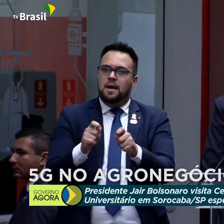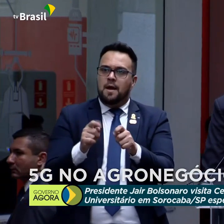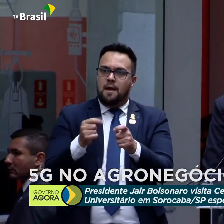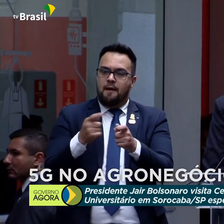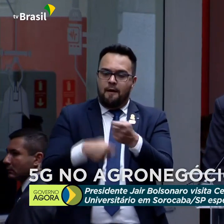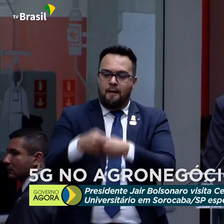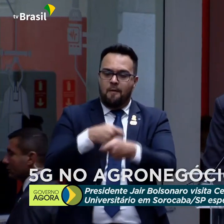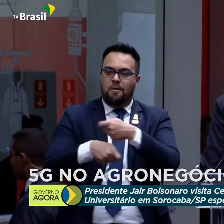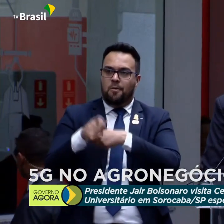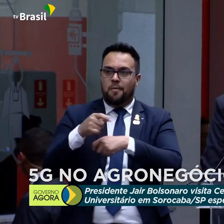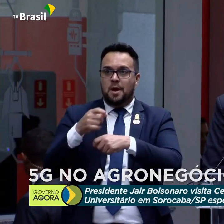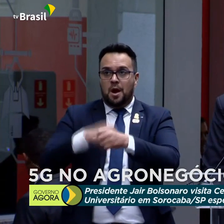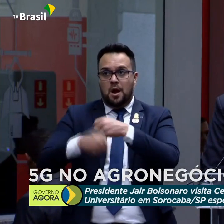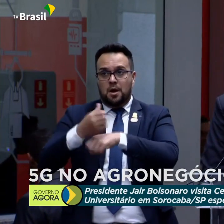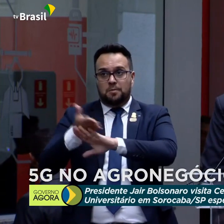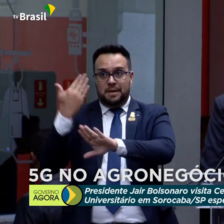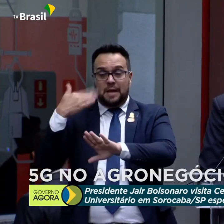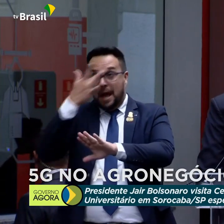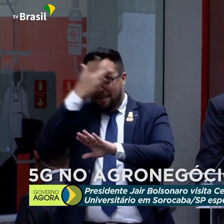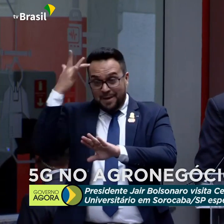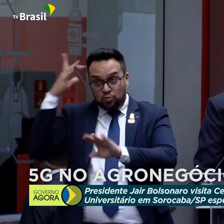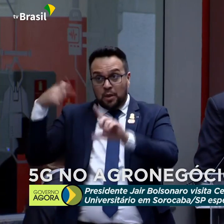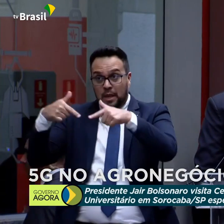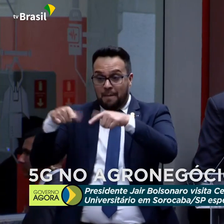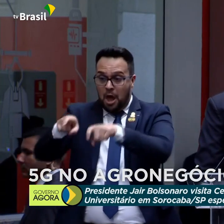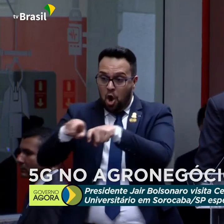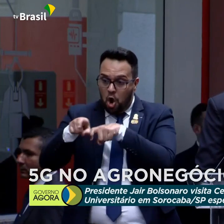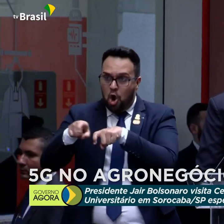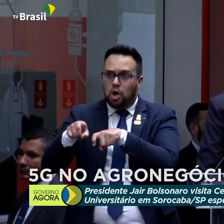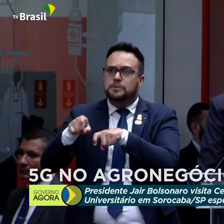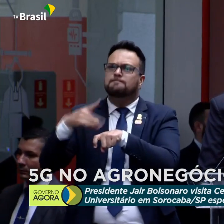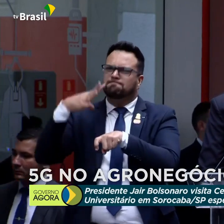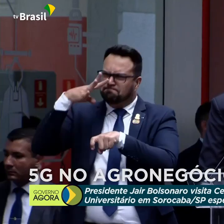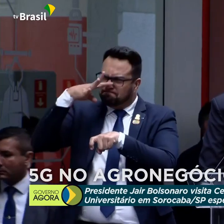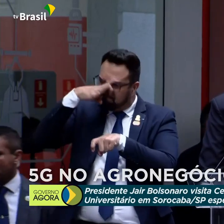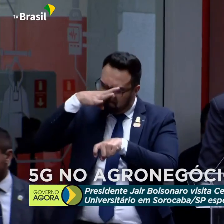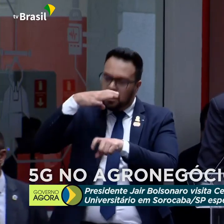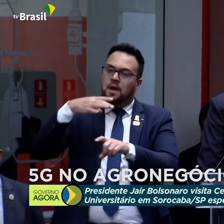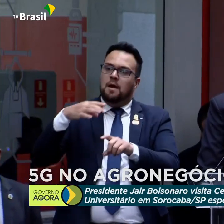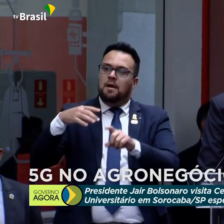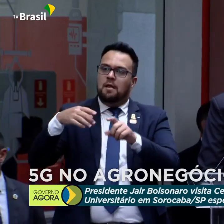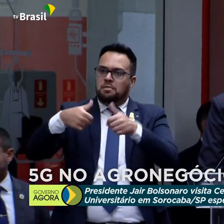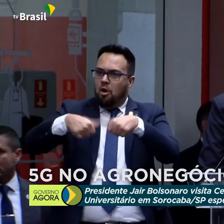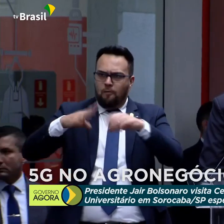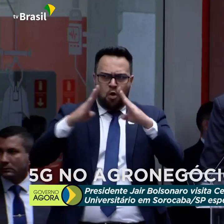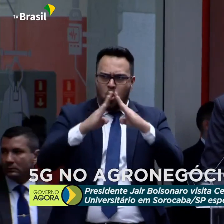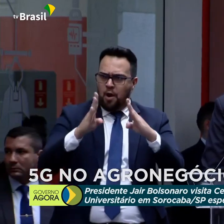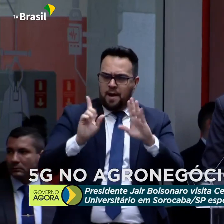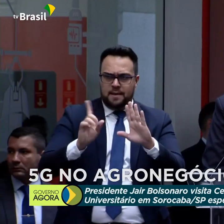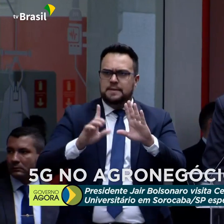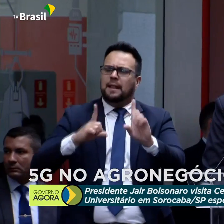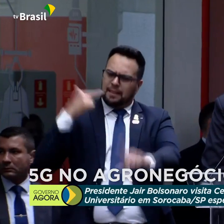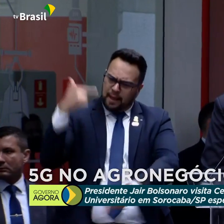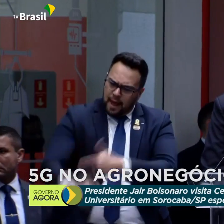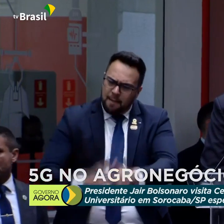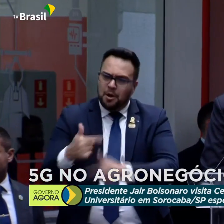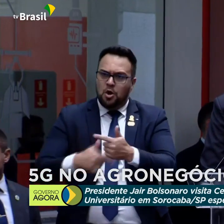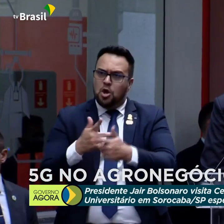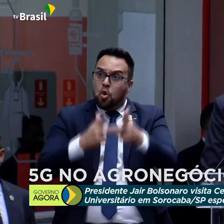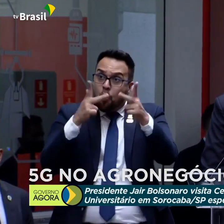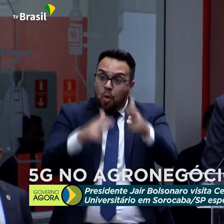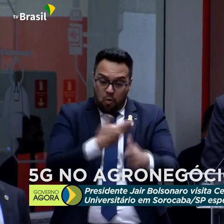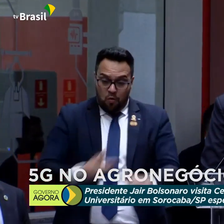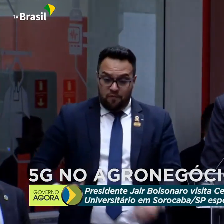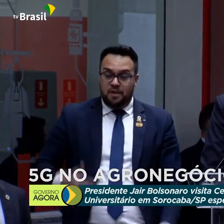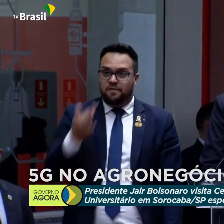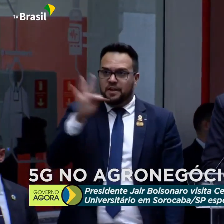casa. Se tivesse ficado, seria um desastre. Assim como o governo federal fez de tudo para